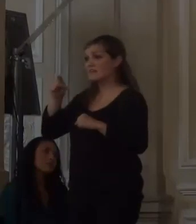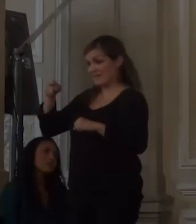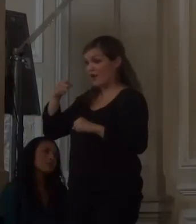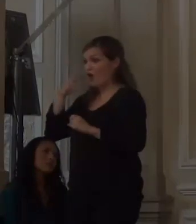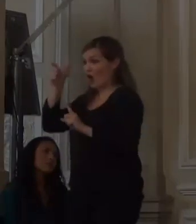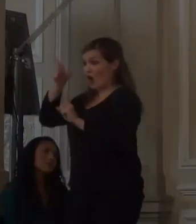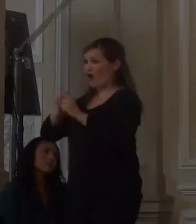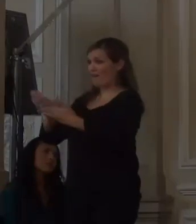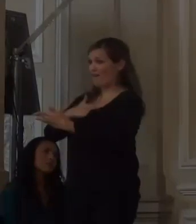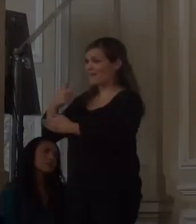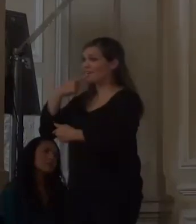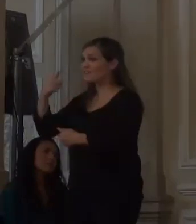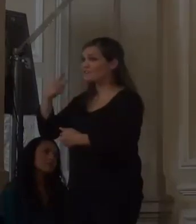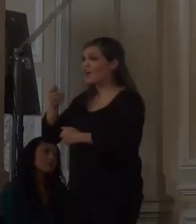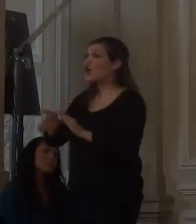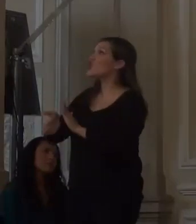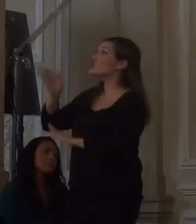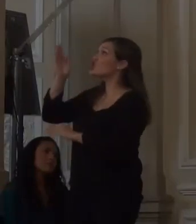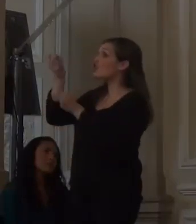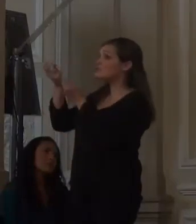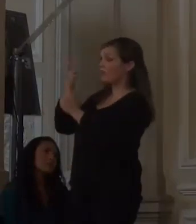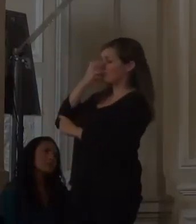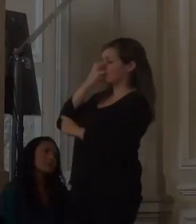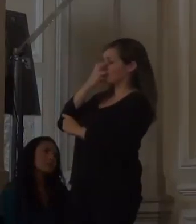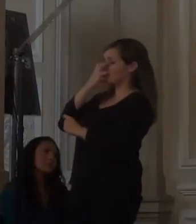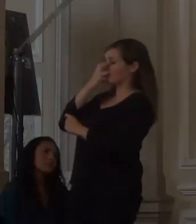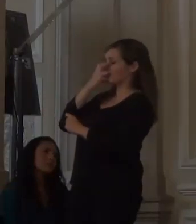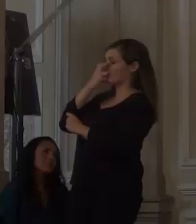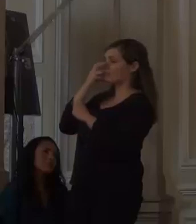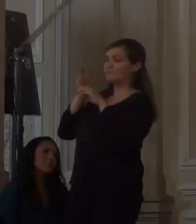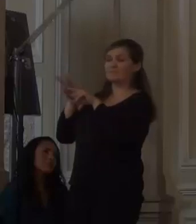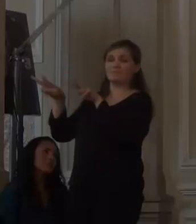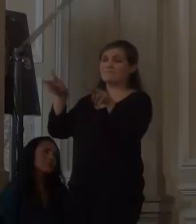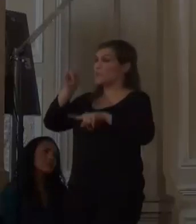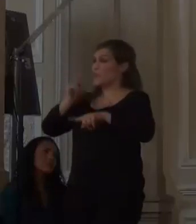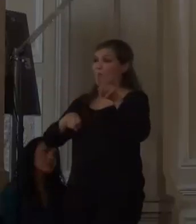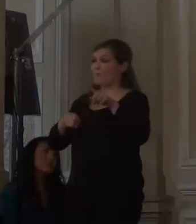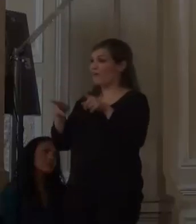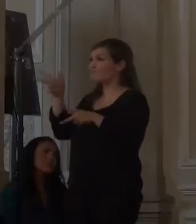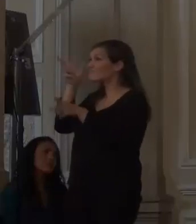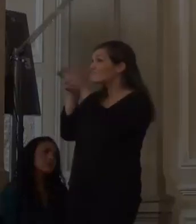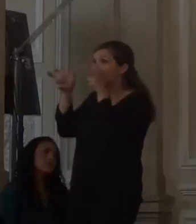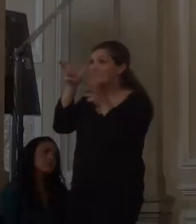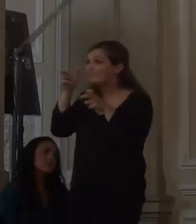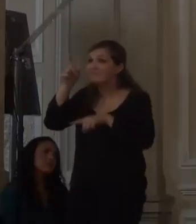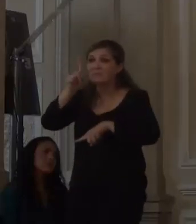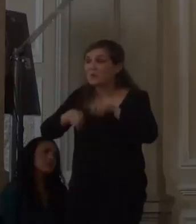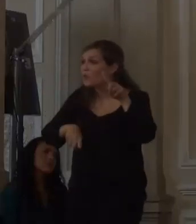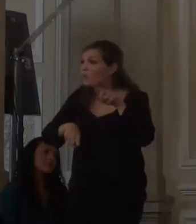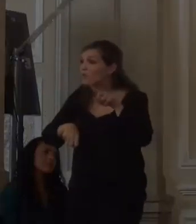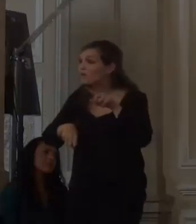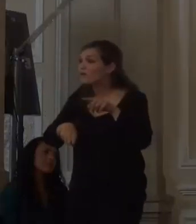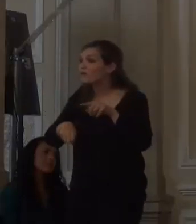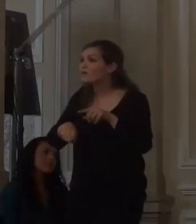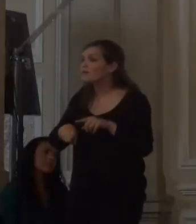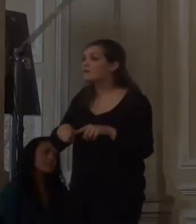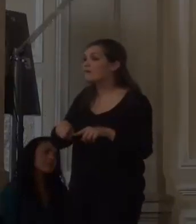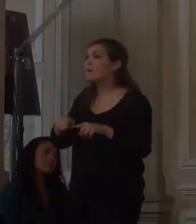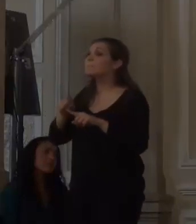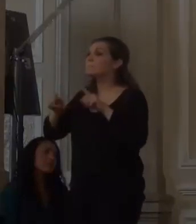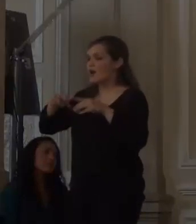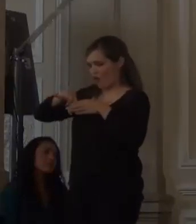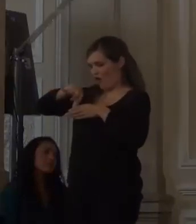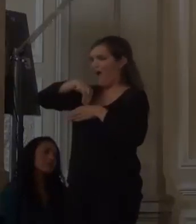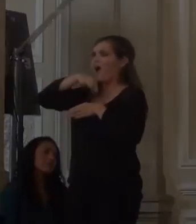Dios no le dio la vista de las cosas externas para que pudiera ver con los ojos del